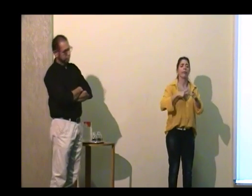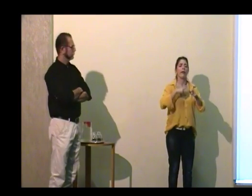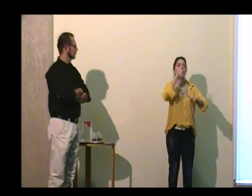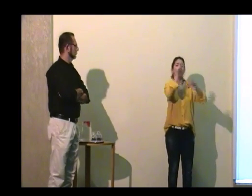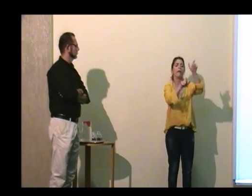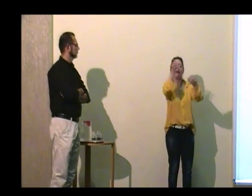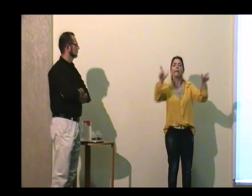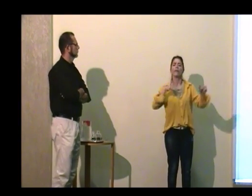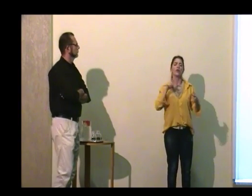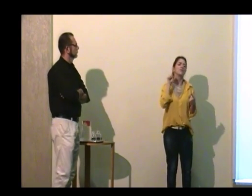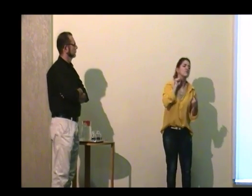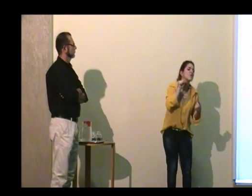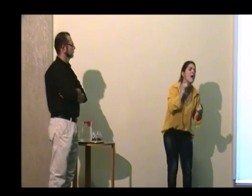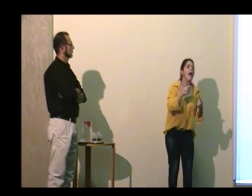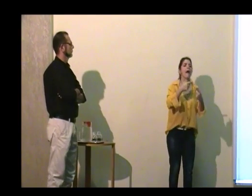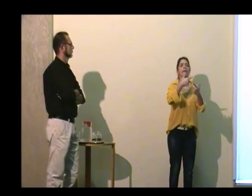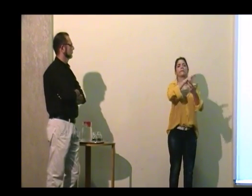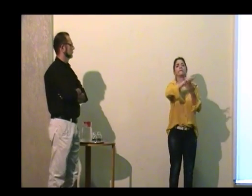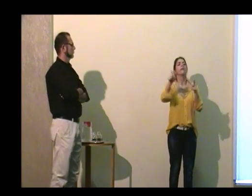muito